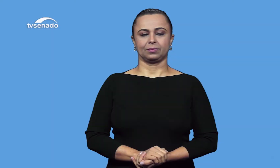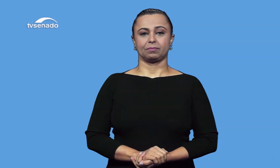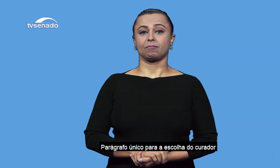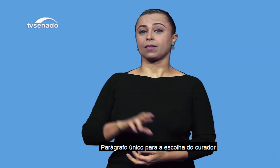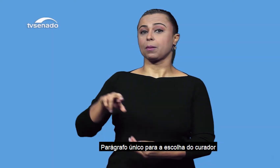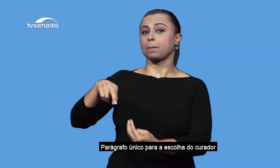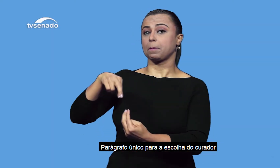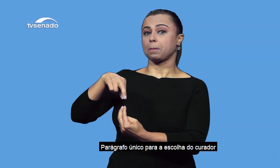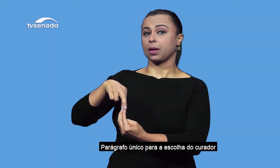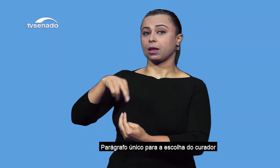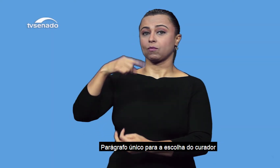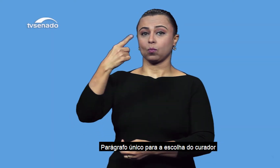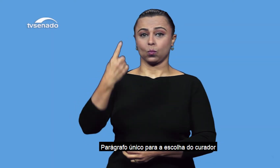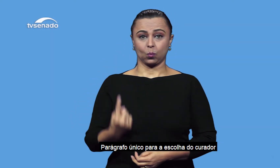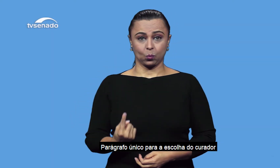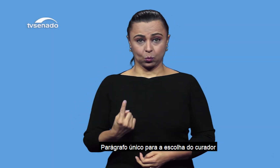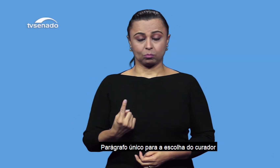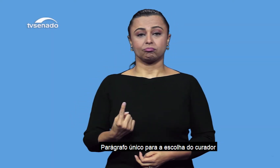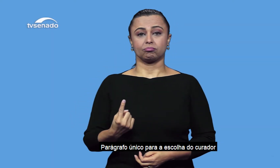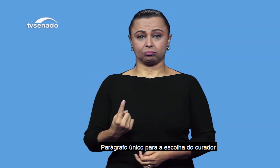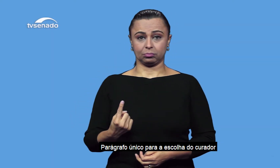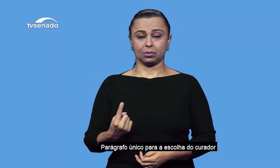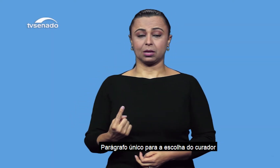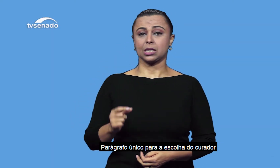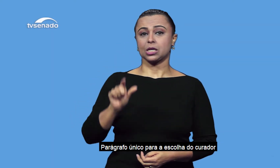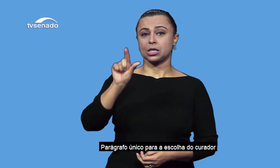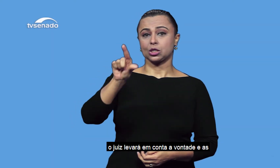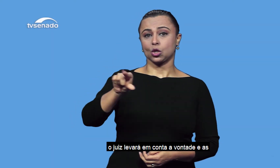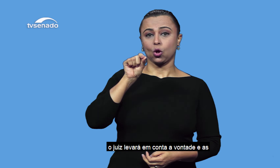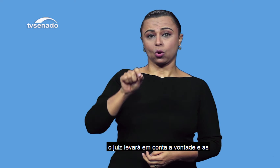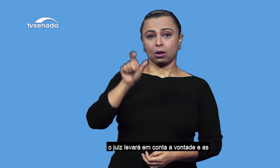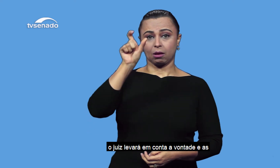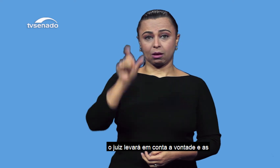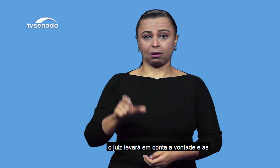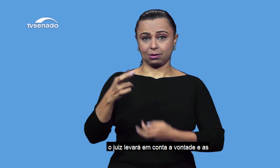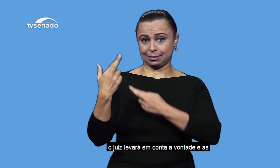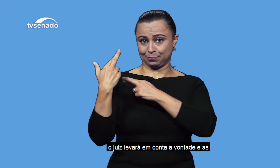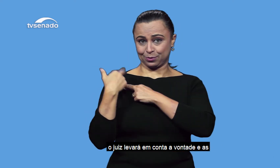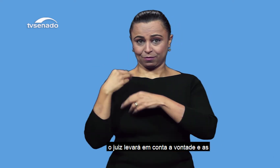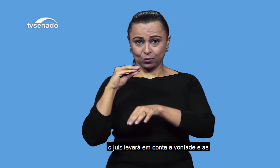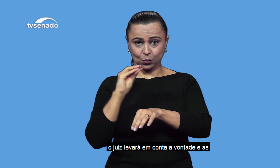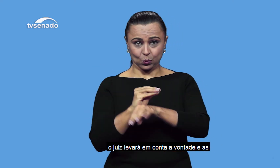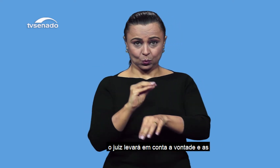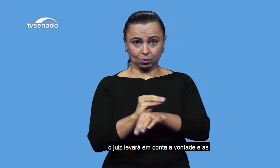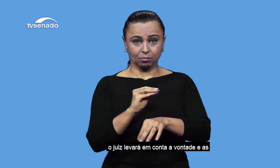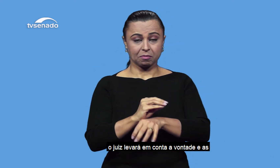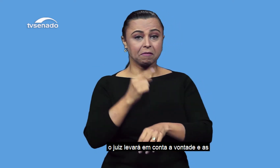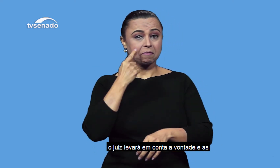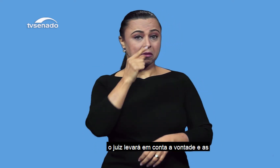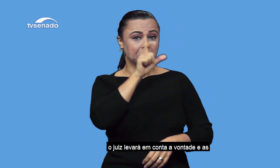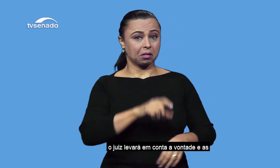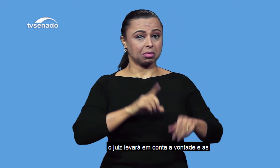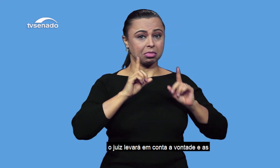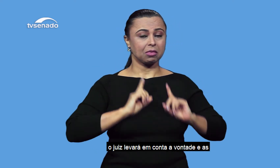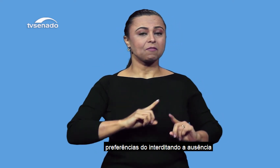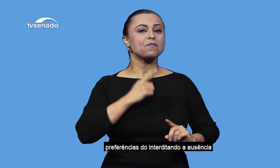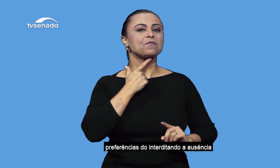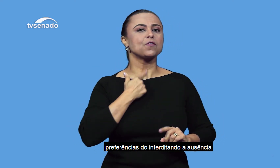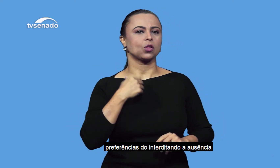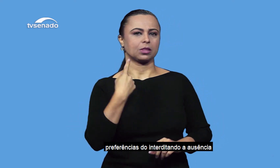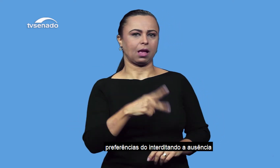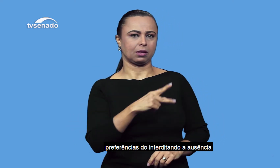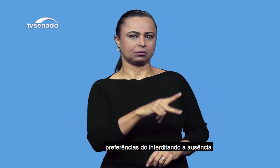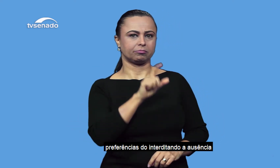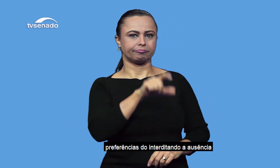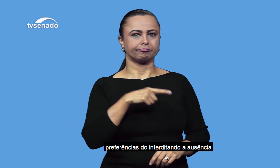parágrafo único para a escolha do curador o juiz levará em conta a vontade e as preferências